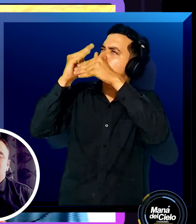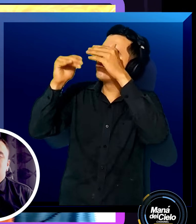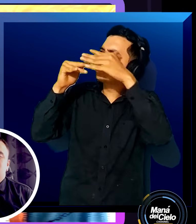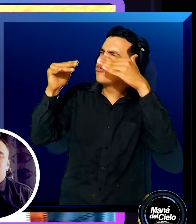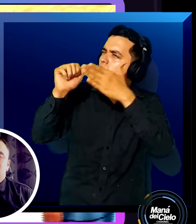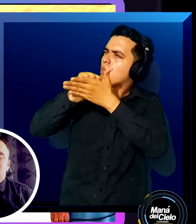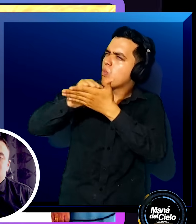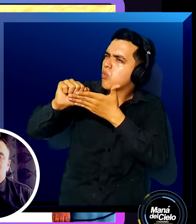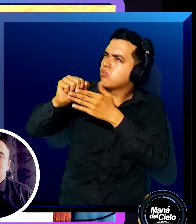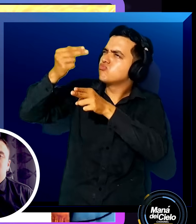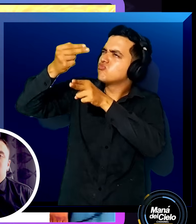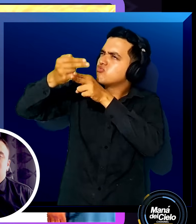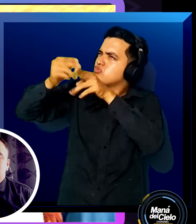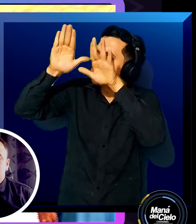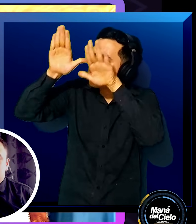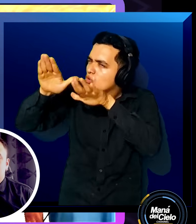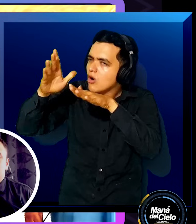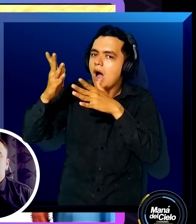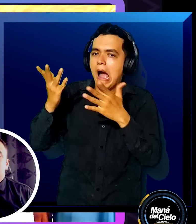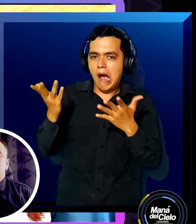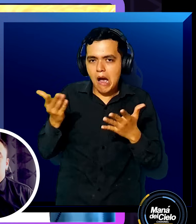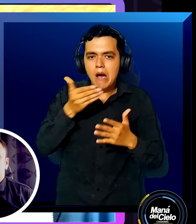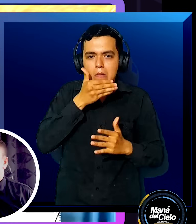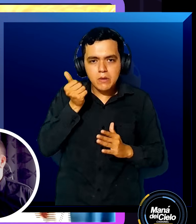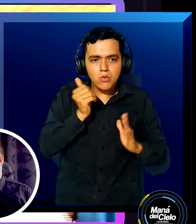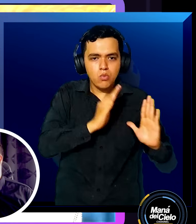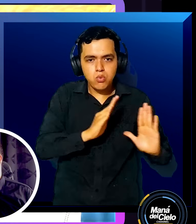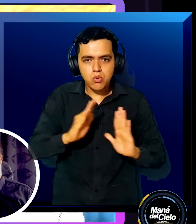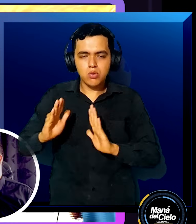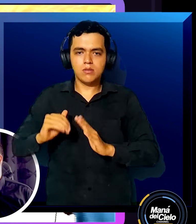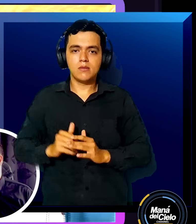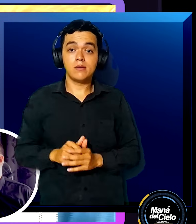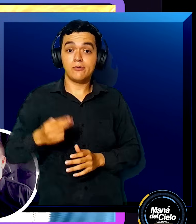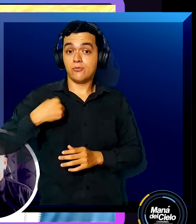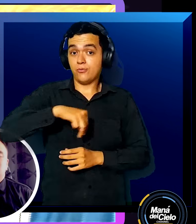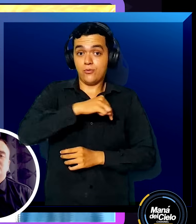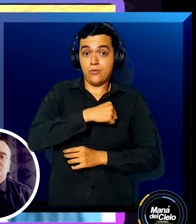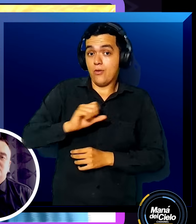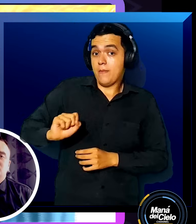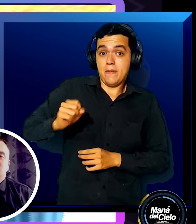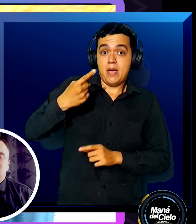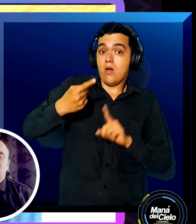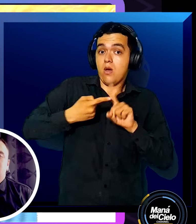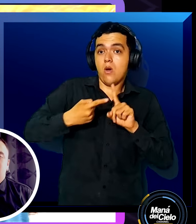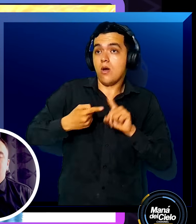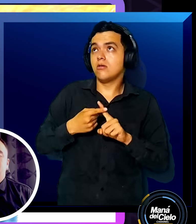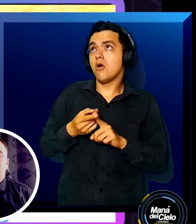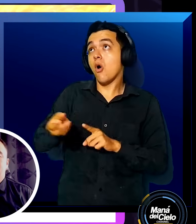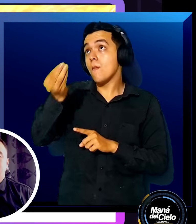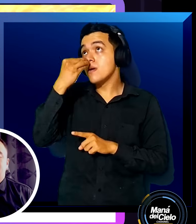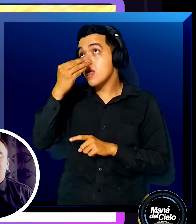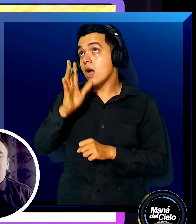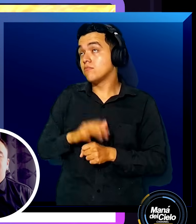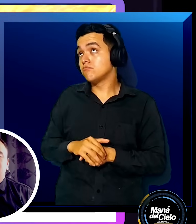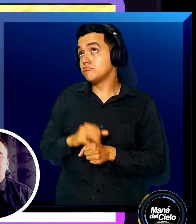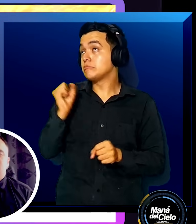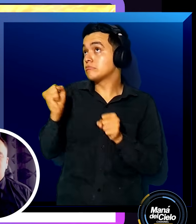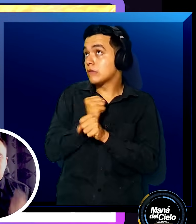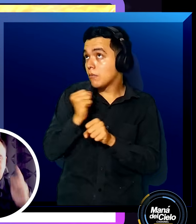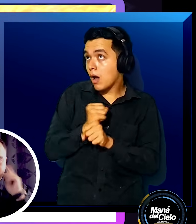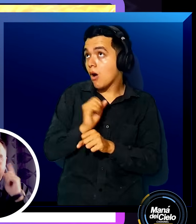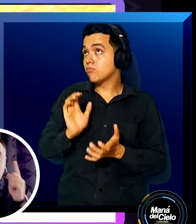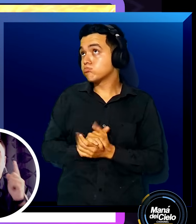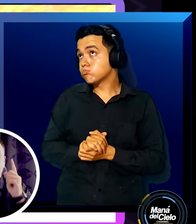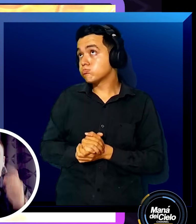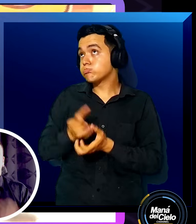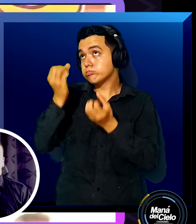digamos gloria a Dios, digamos gloria a Dios, digamos gloria a Dios. ¿Sabe qué te